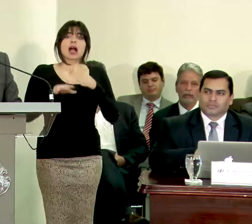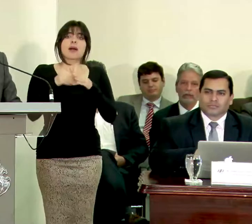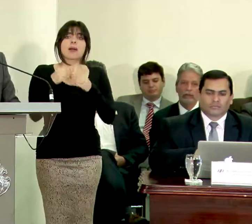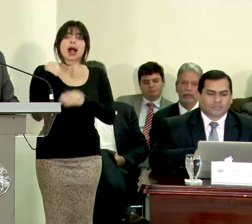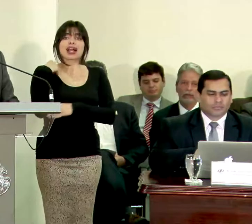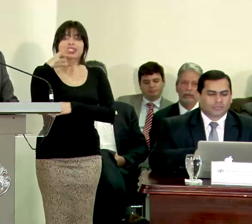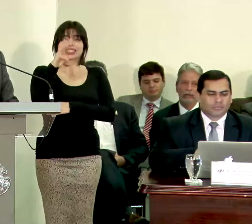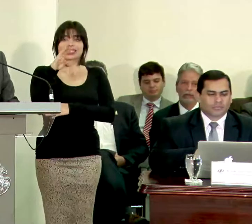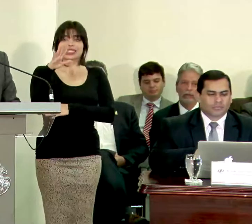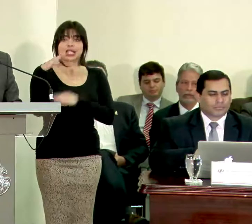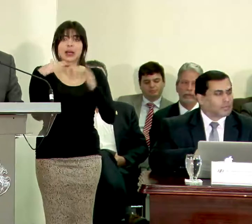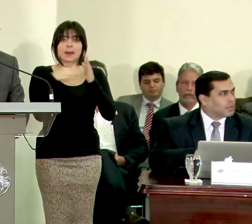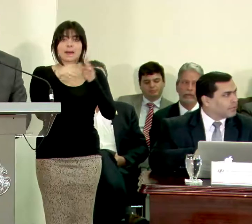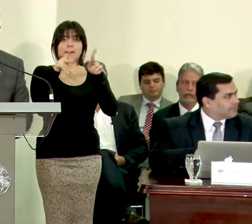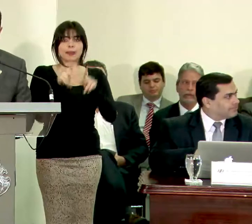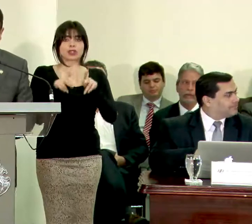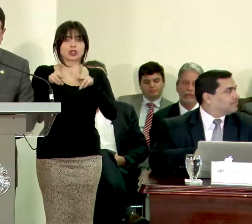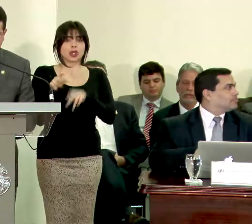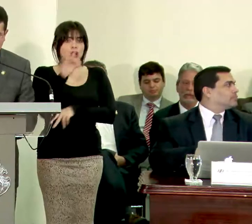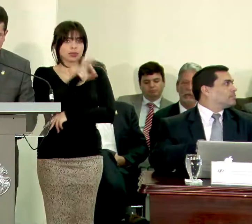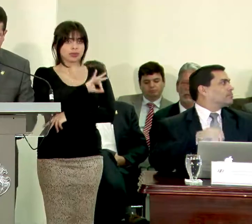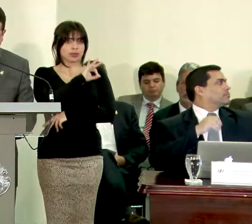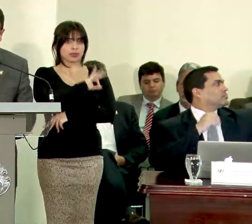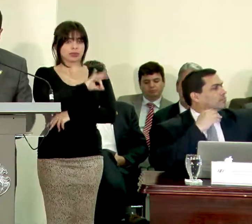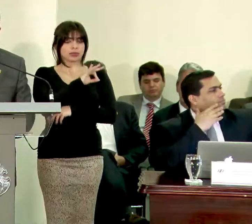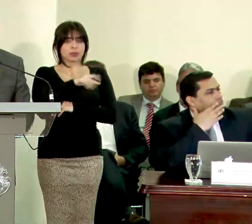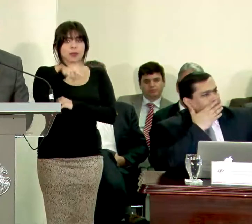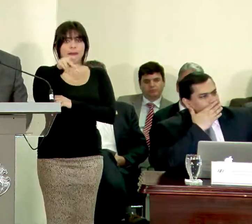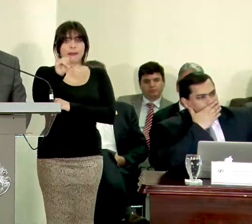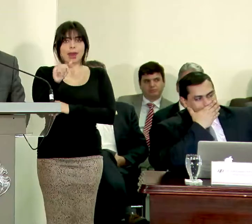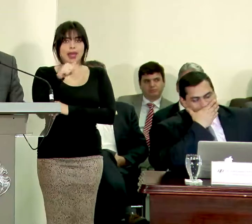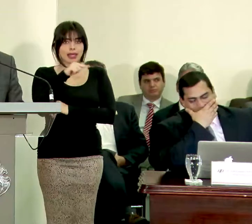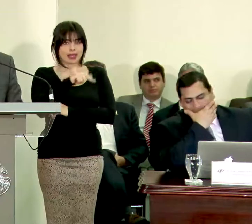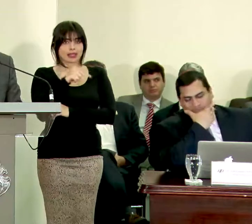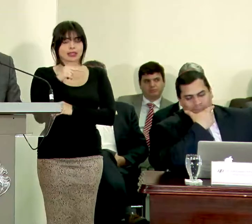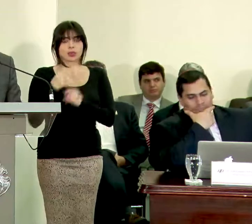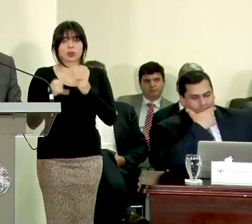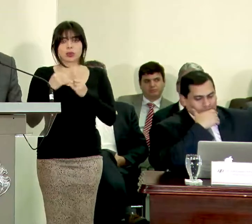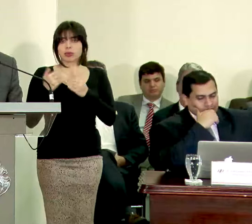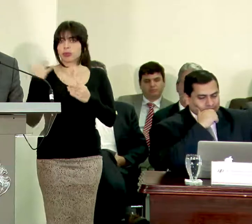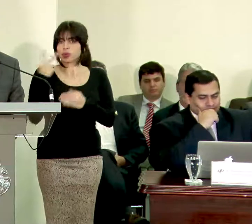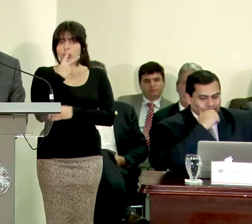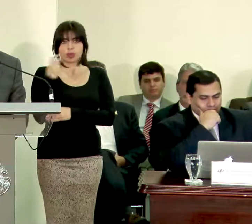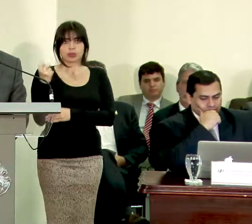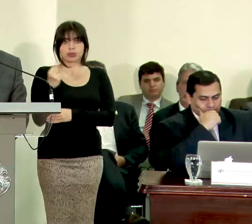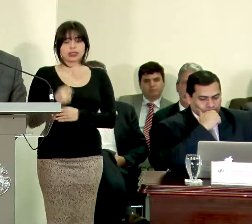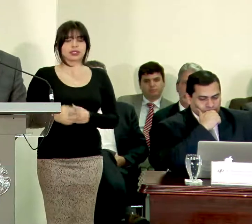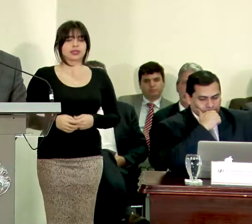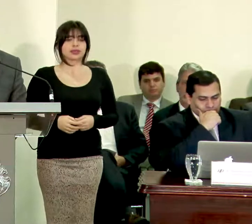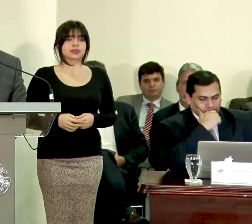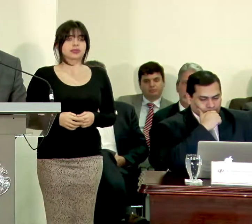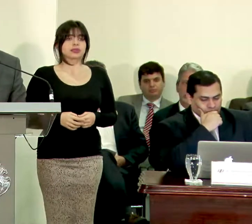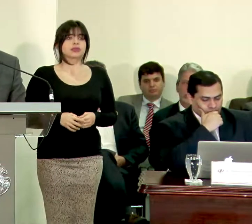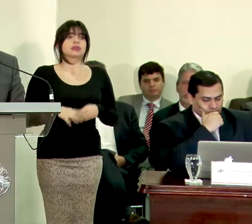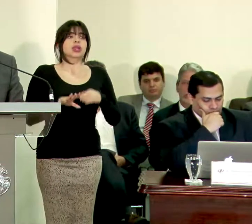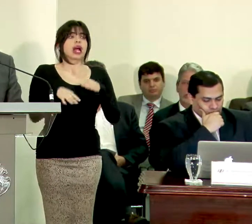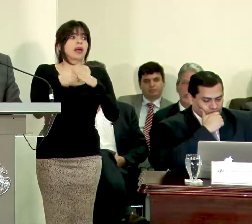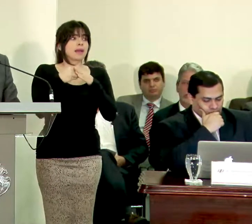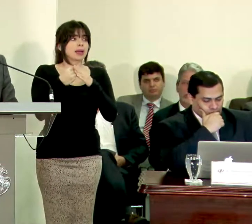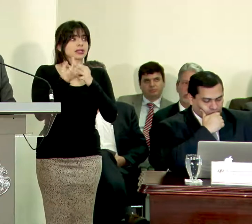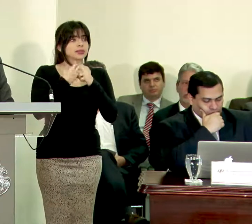hay 65 mil beneficiarios del PAI en estos últimos 2 meses. Además